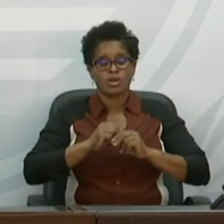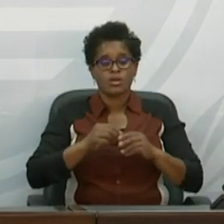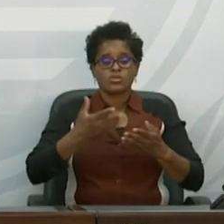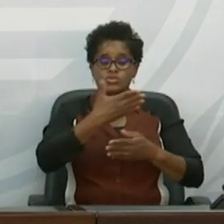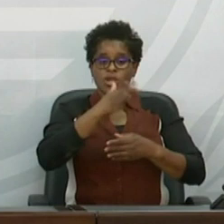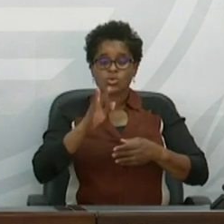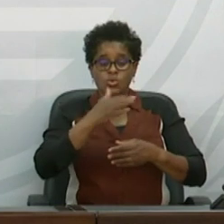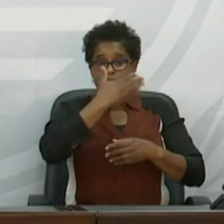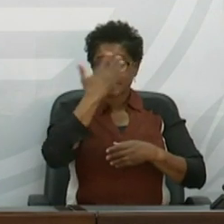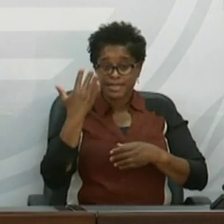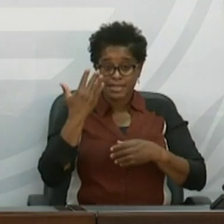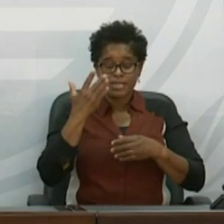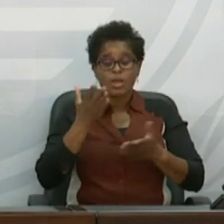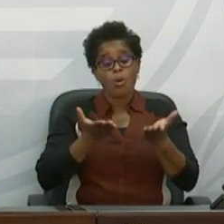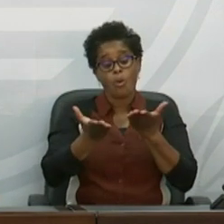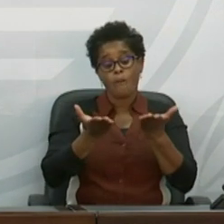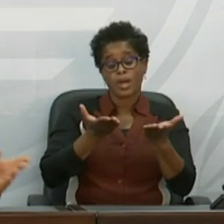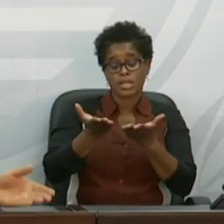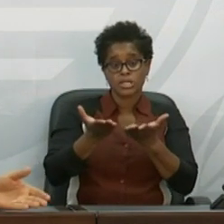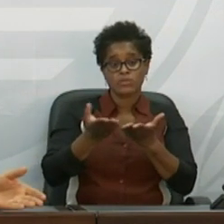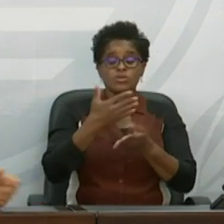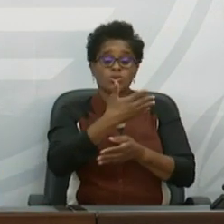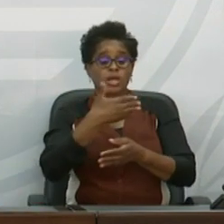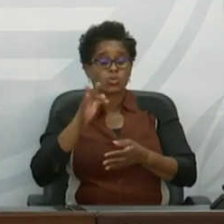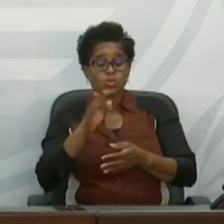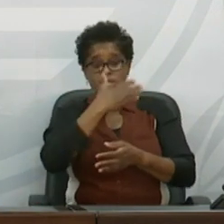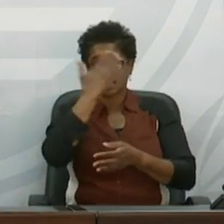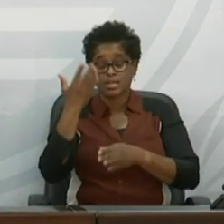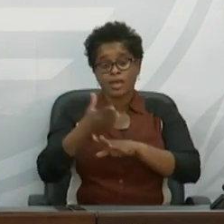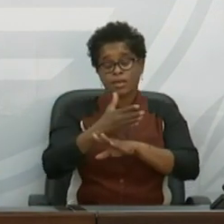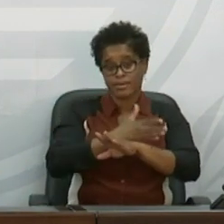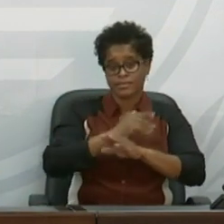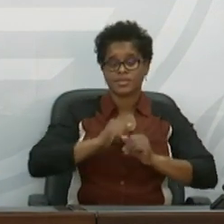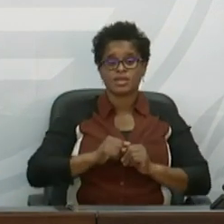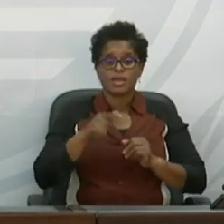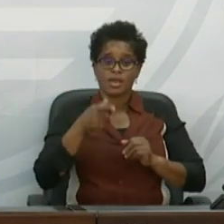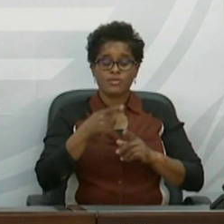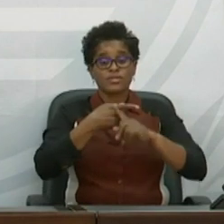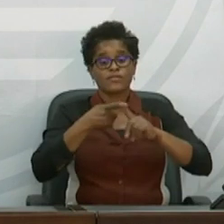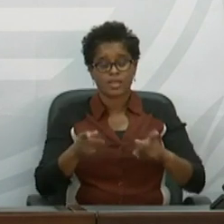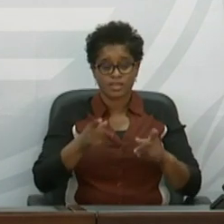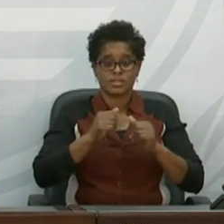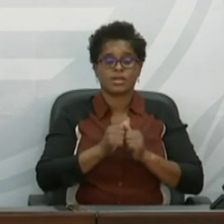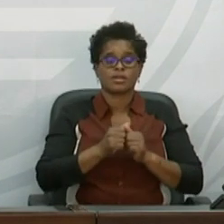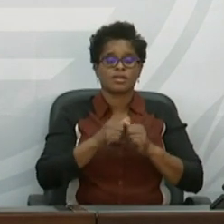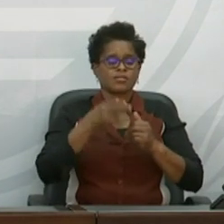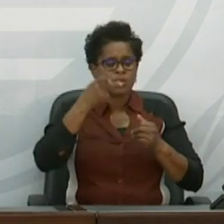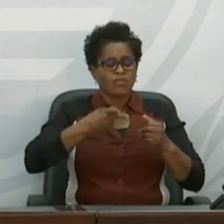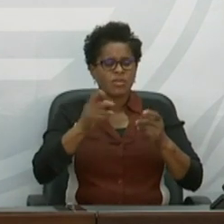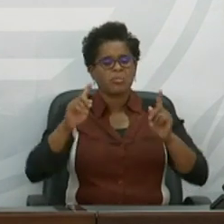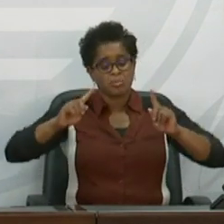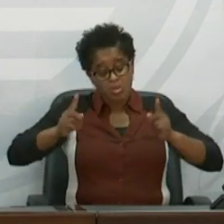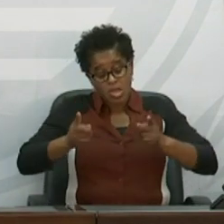nos 14 dias comparativamente com os 14 dias anteriores. Esta diferença tornou-se